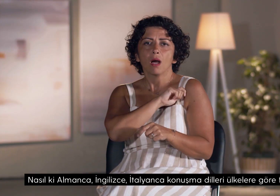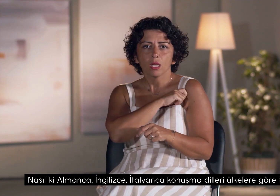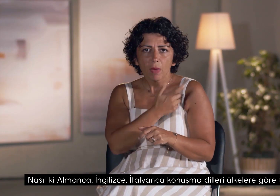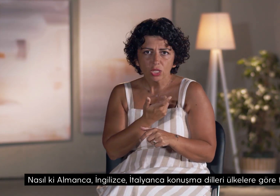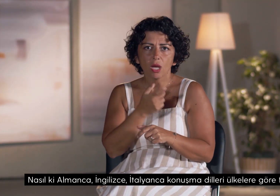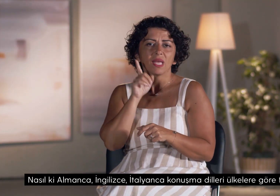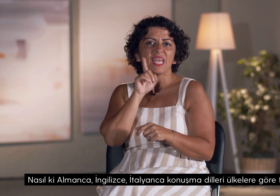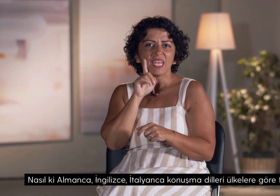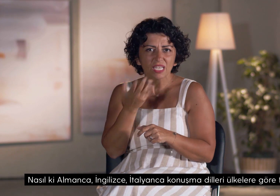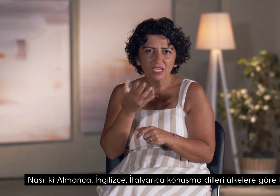farklı.